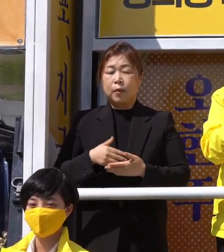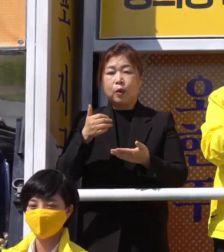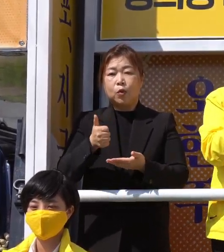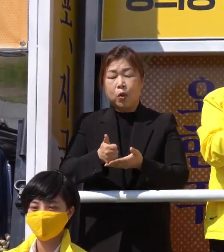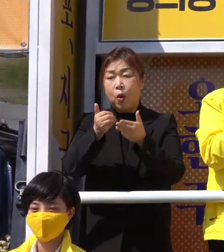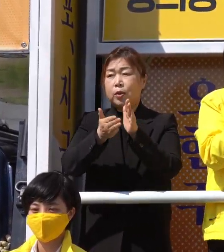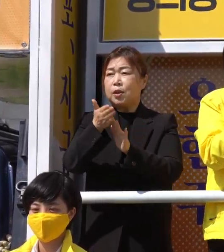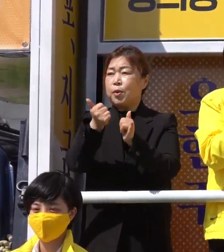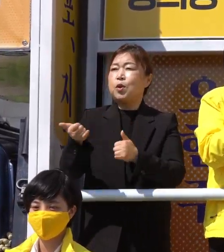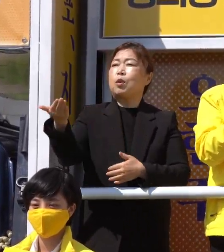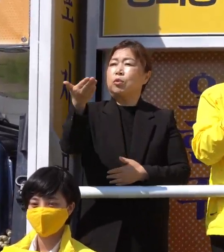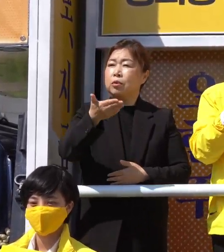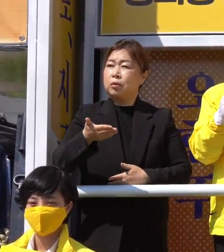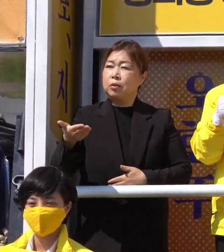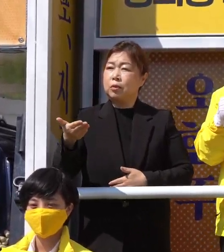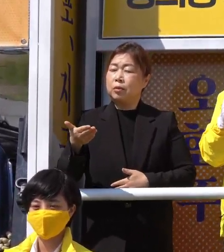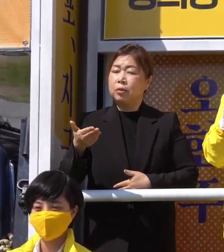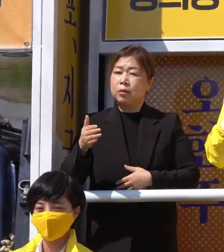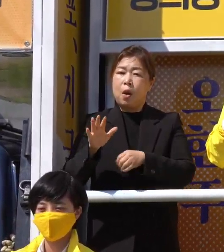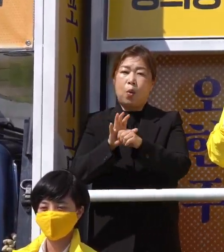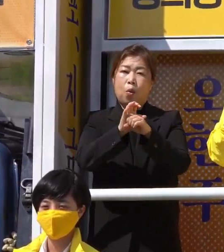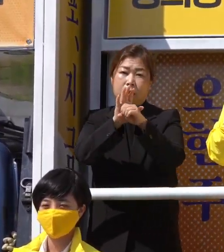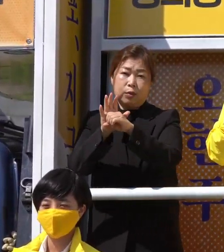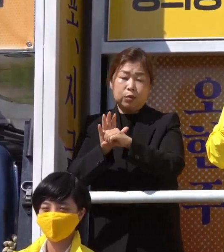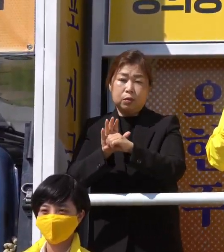존경하는 시민 여러분, 이 코로나19